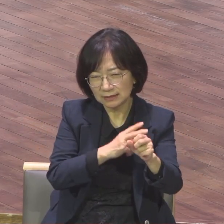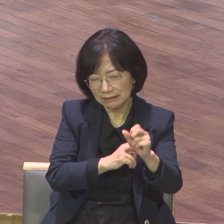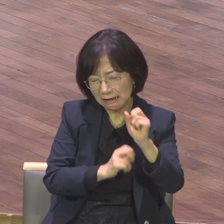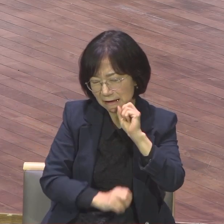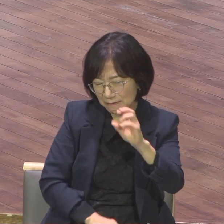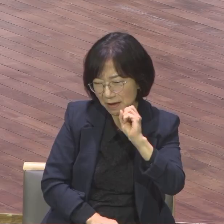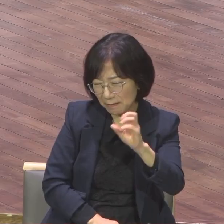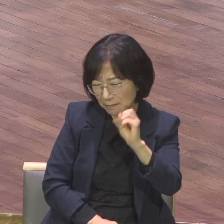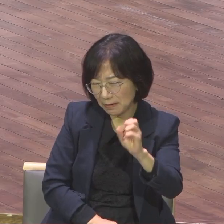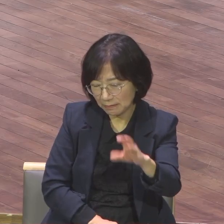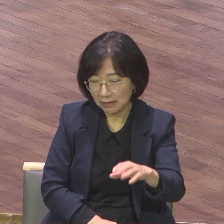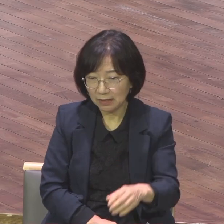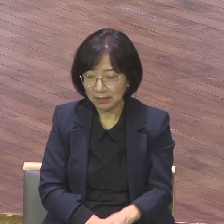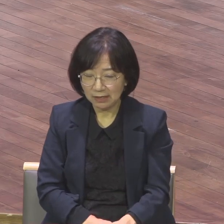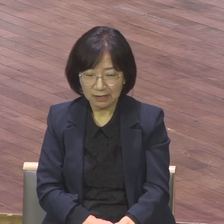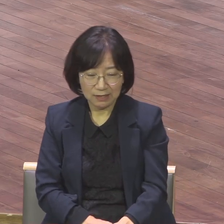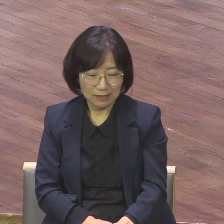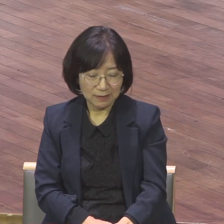겁니다.